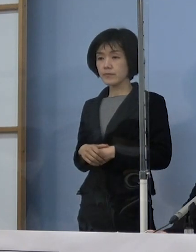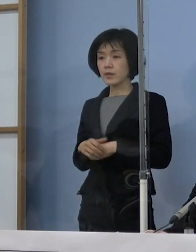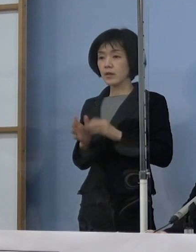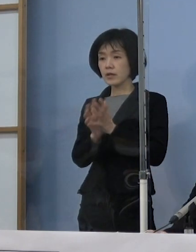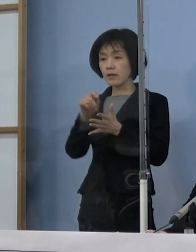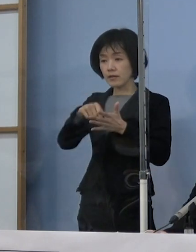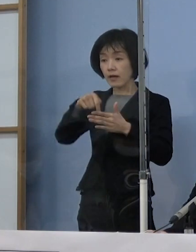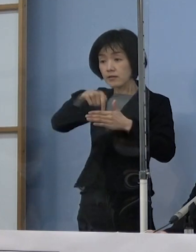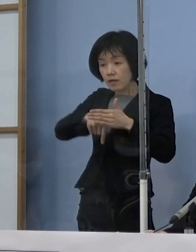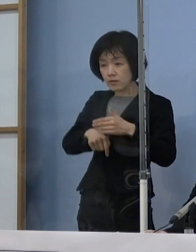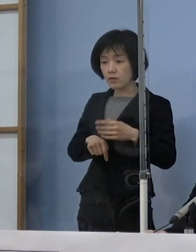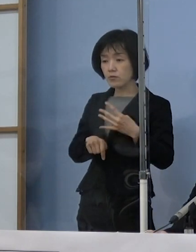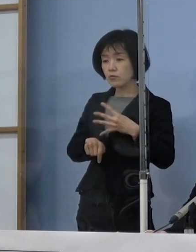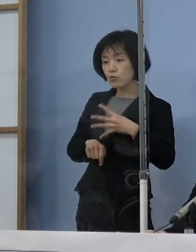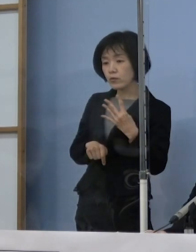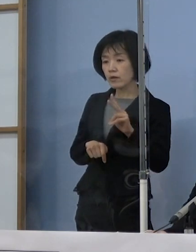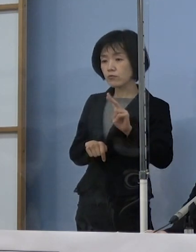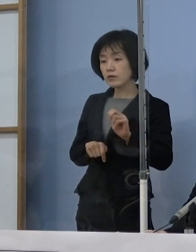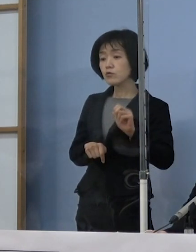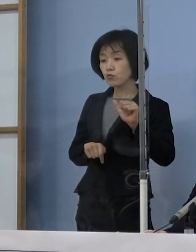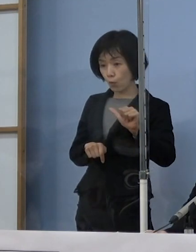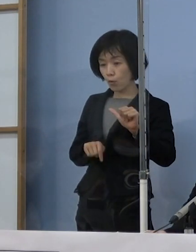では